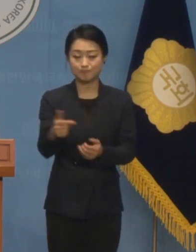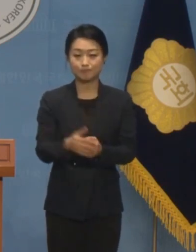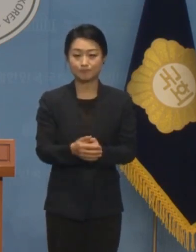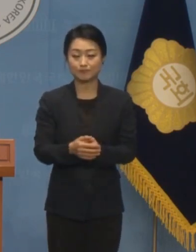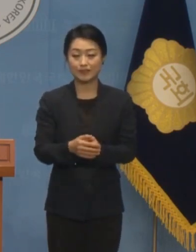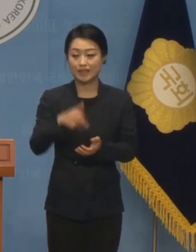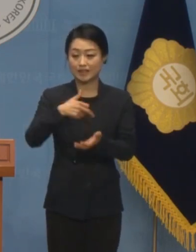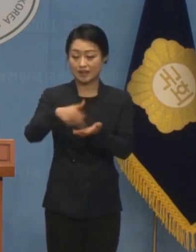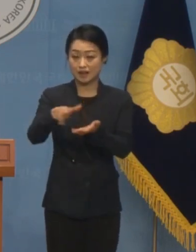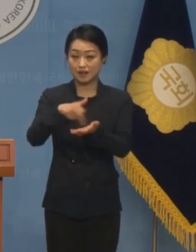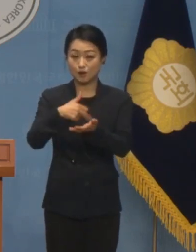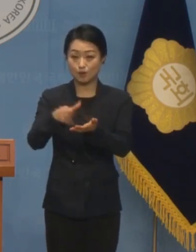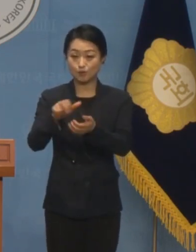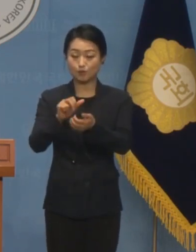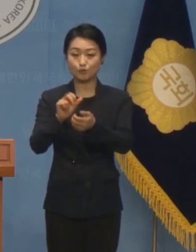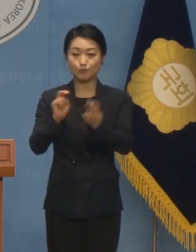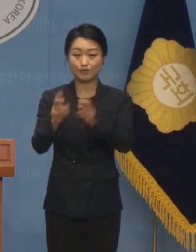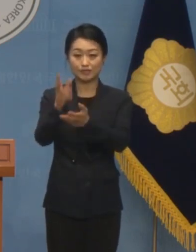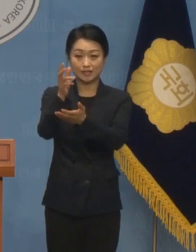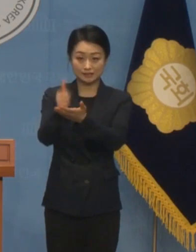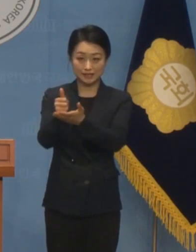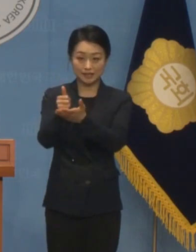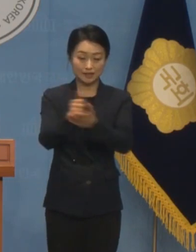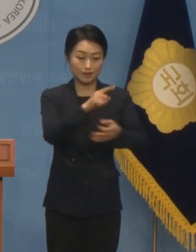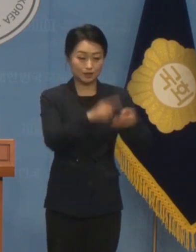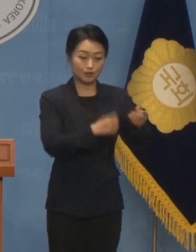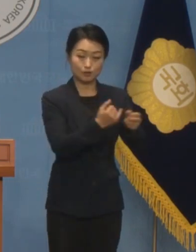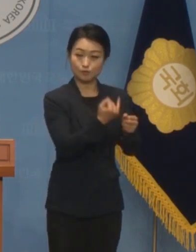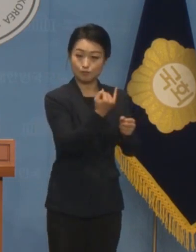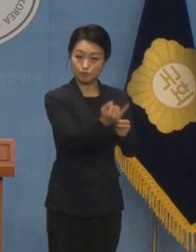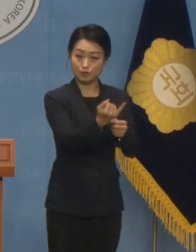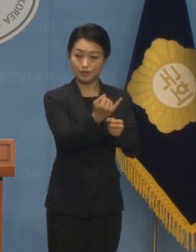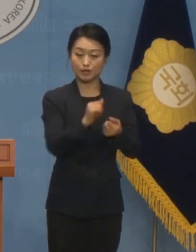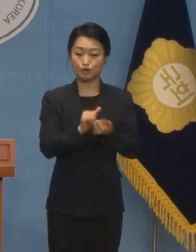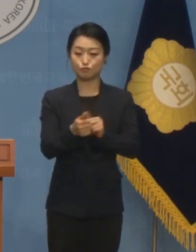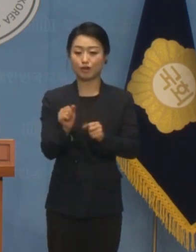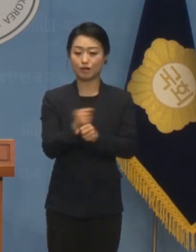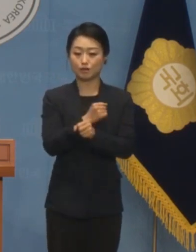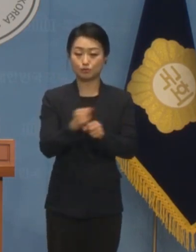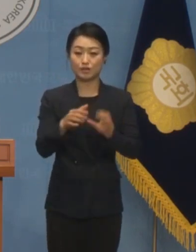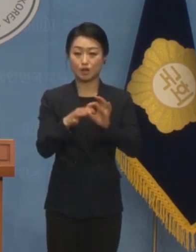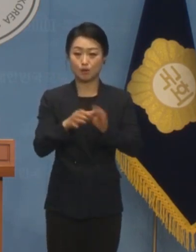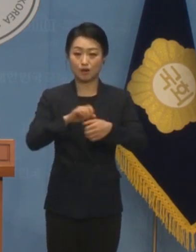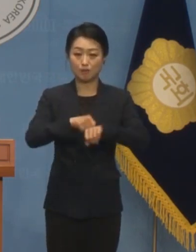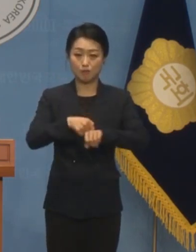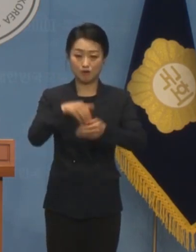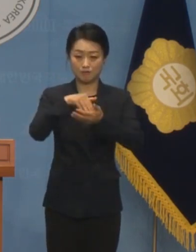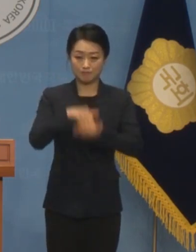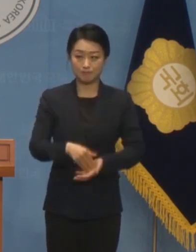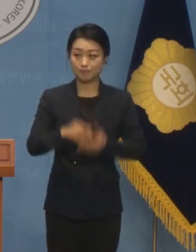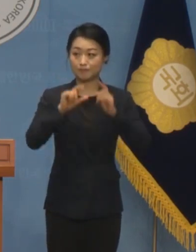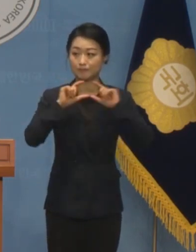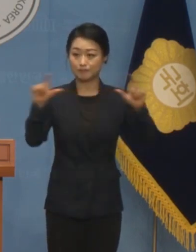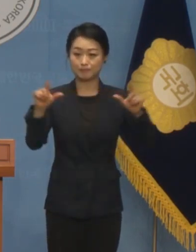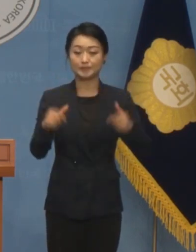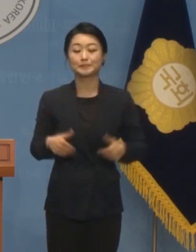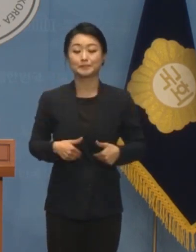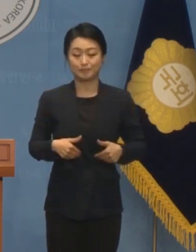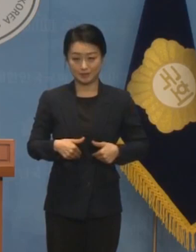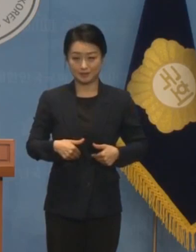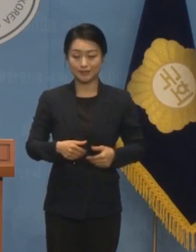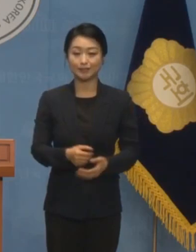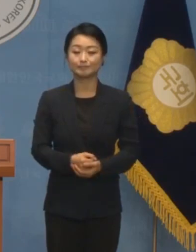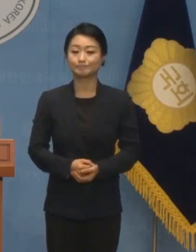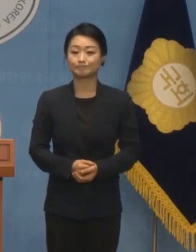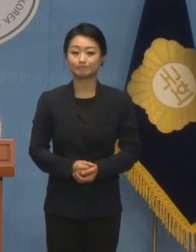김건희 여사 모두 철저한 조사와 함께 엄중 처벌해야 라는 제목의 논평 시작하겠습니다.